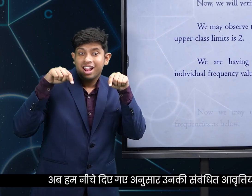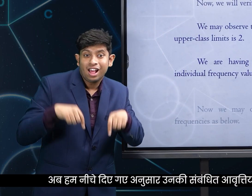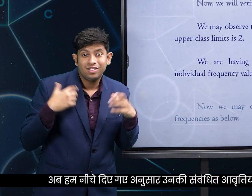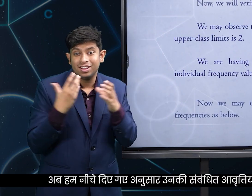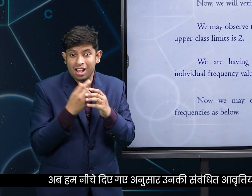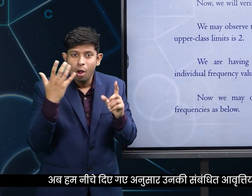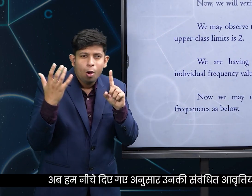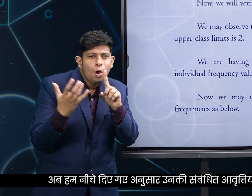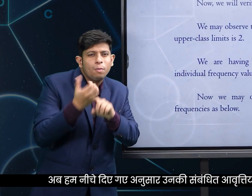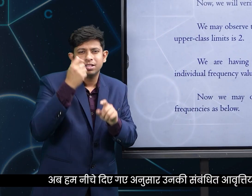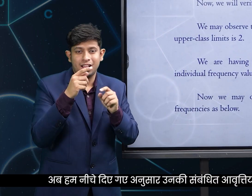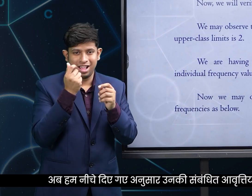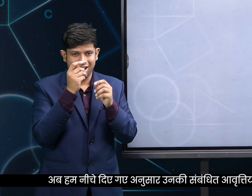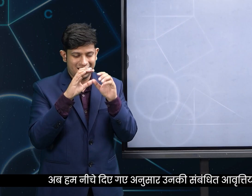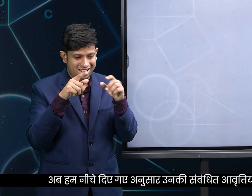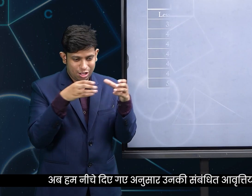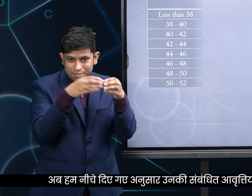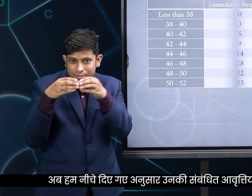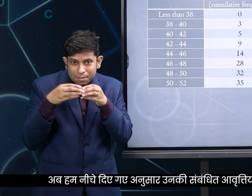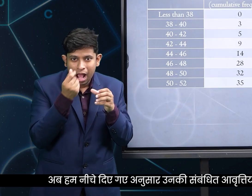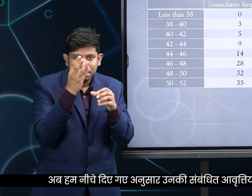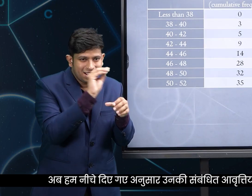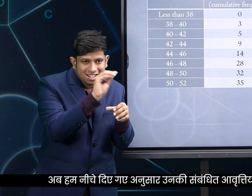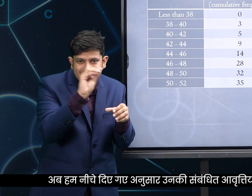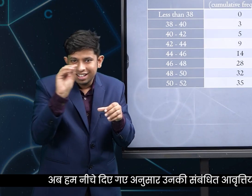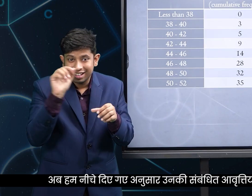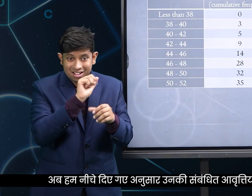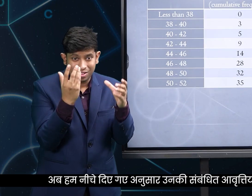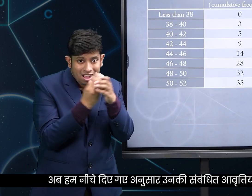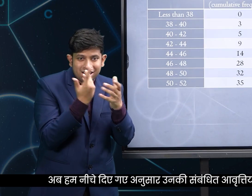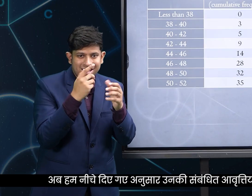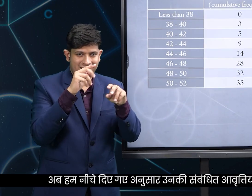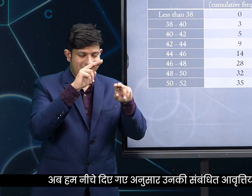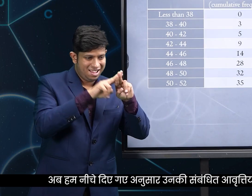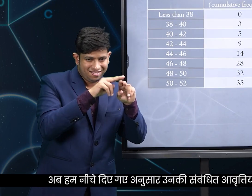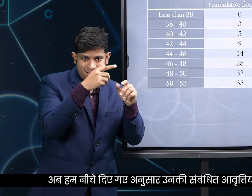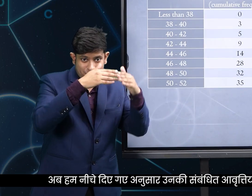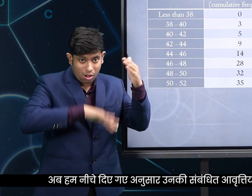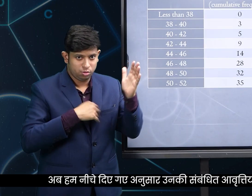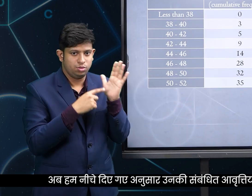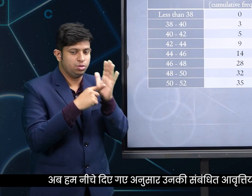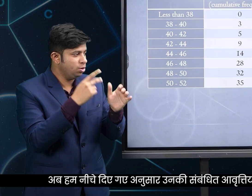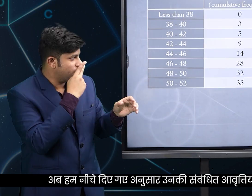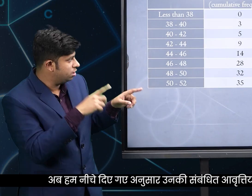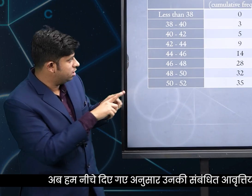अब हम नीचे दिए गए अनुसार उनकी संबंधित आवृत्तियों के साथ वर्ग अंक प्राप्त कर सकते